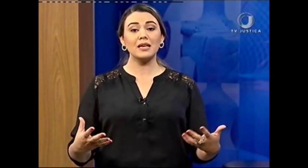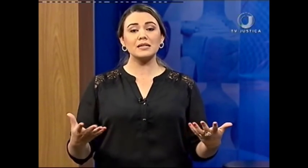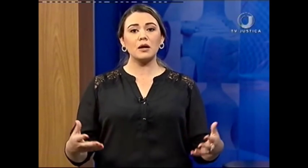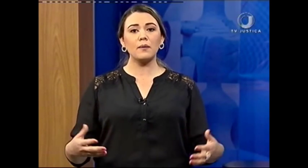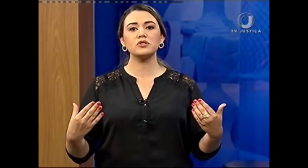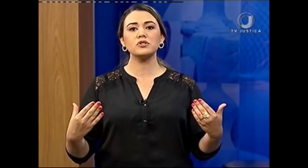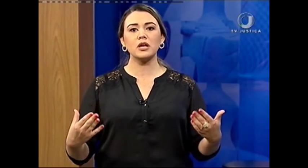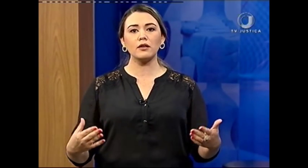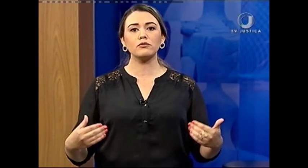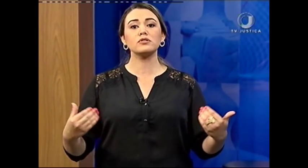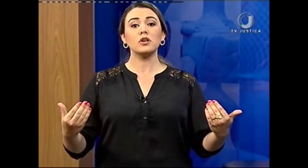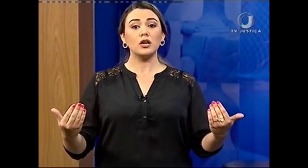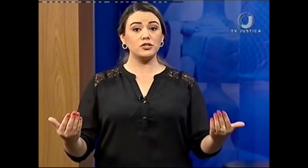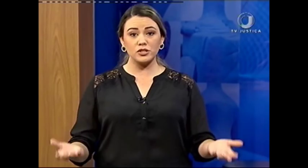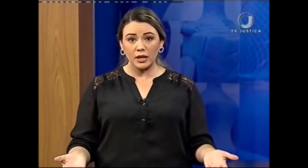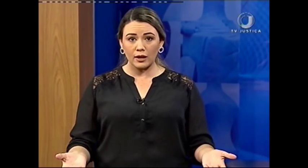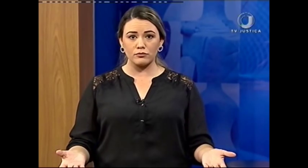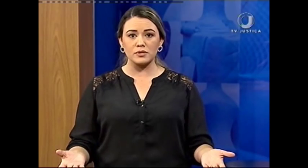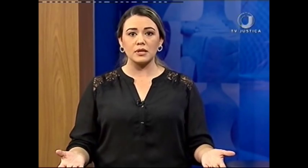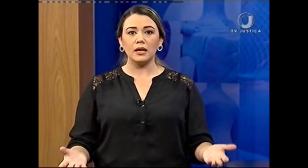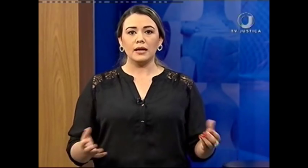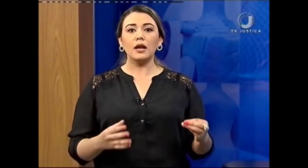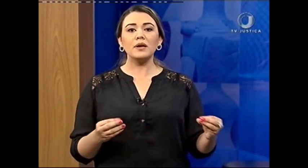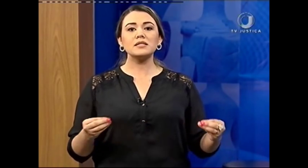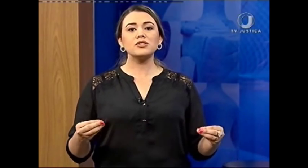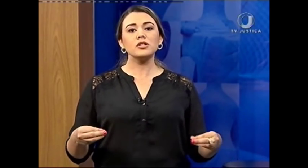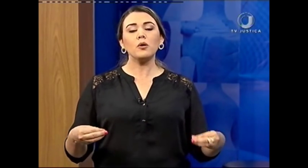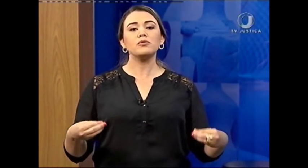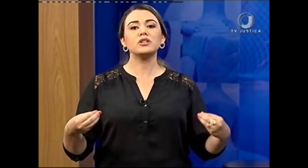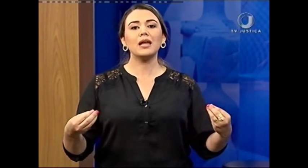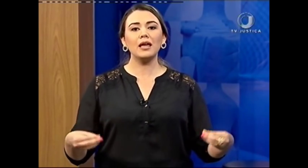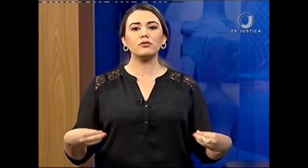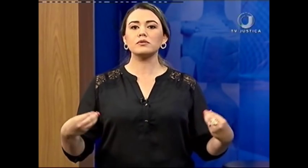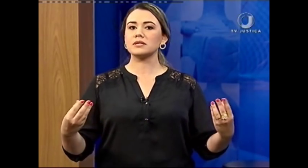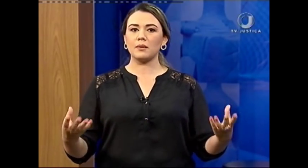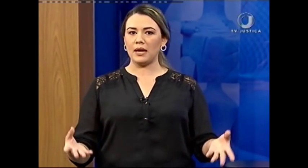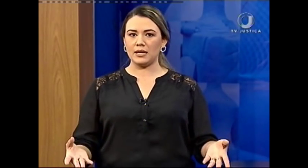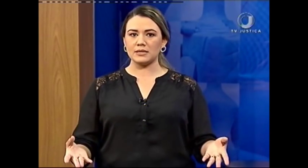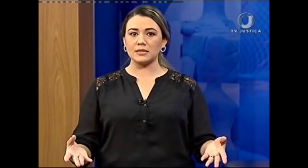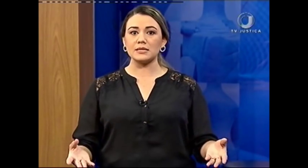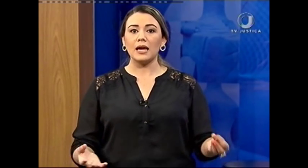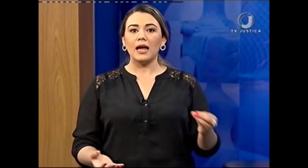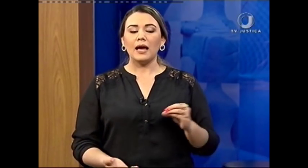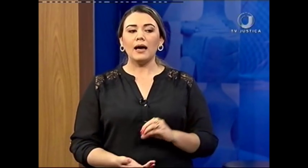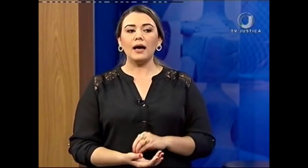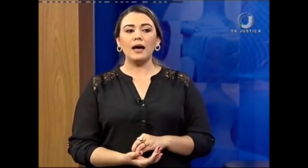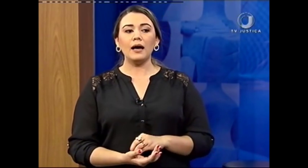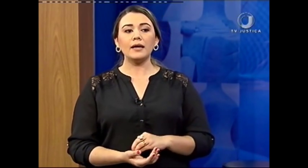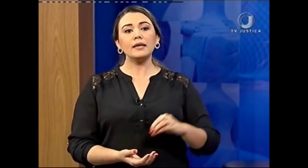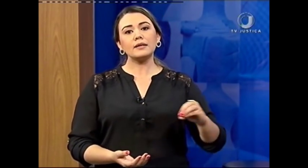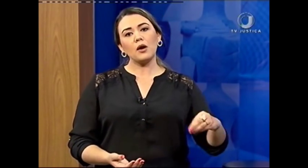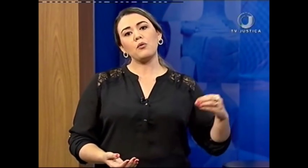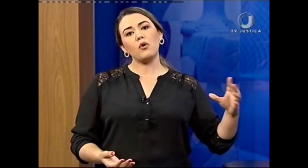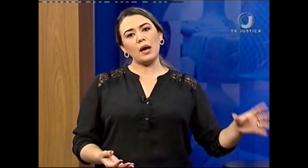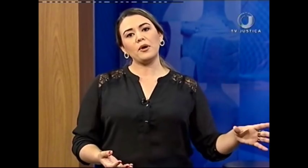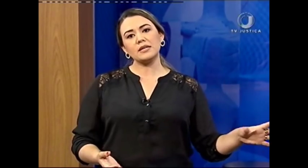eles não eram sujeitos de direitos. Não existiam direitos trabalhistas. Então, com a